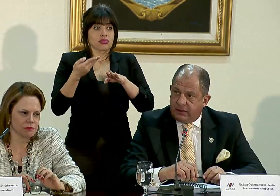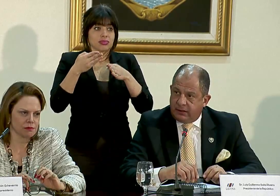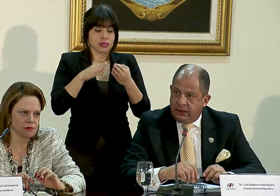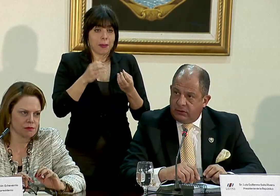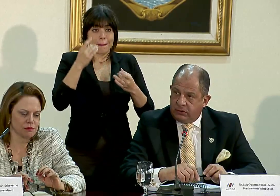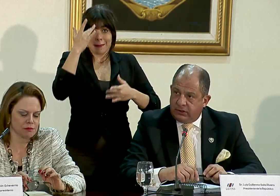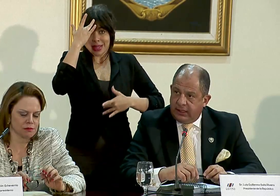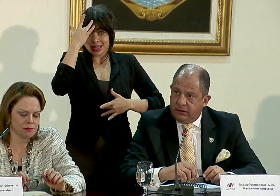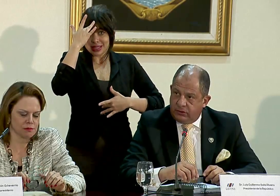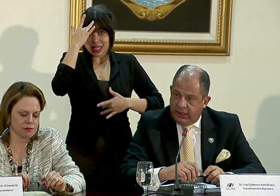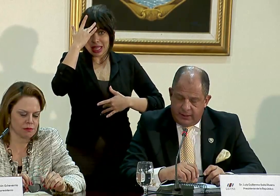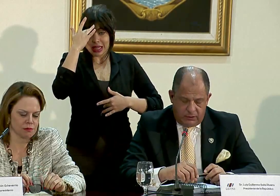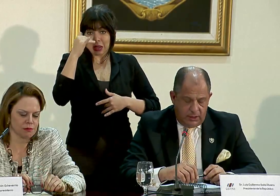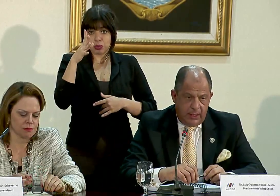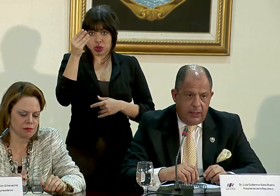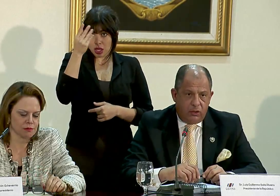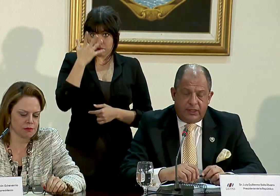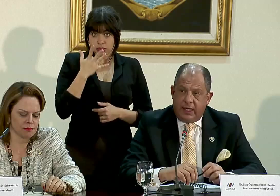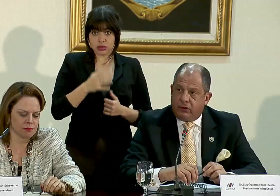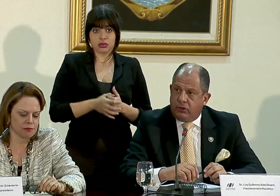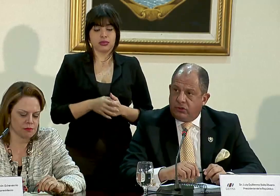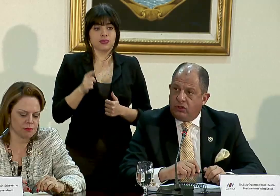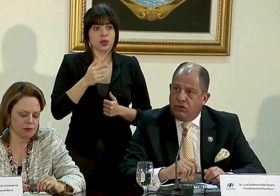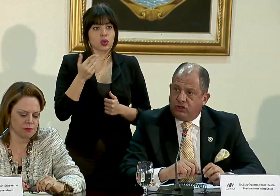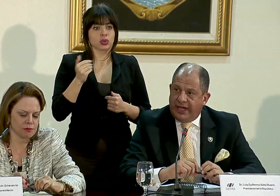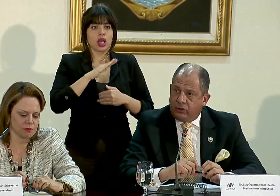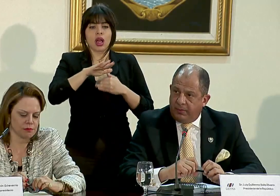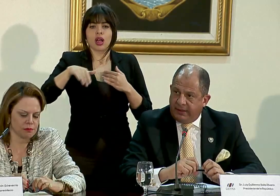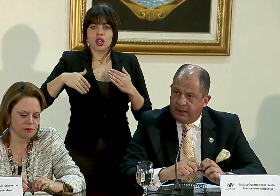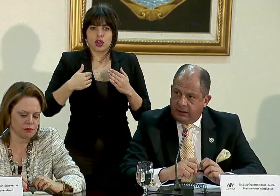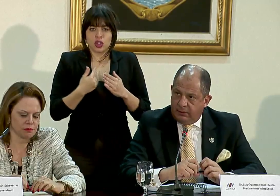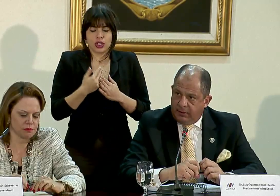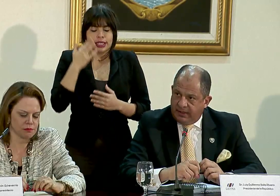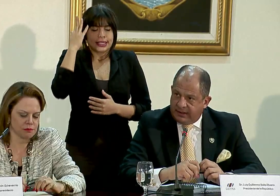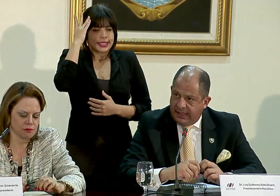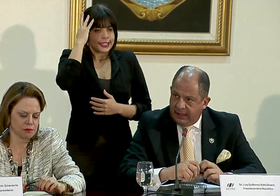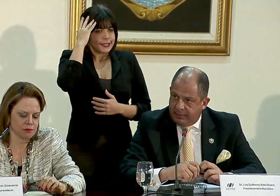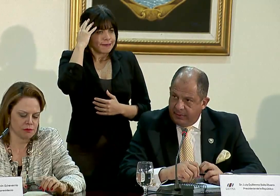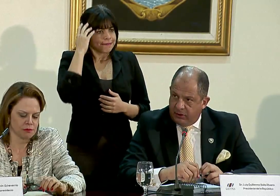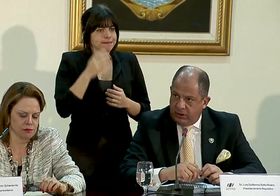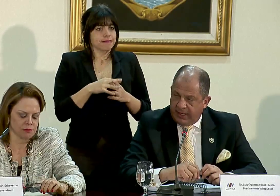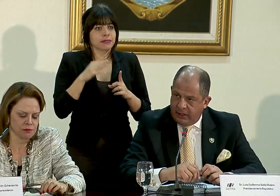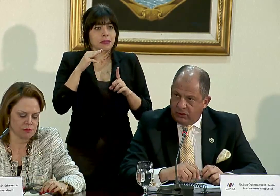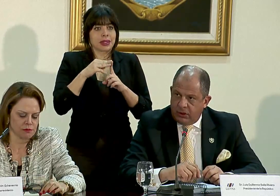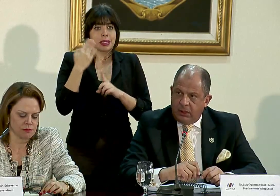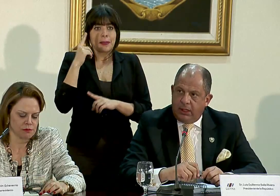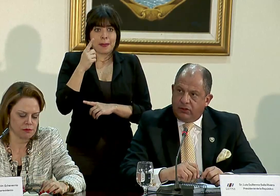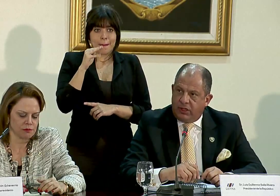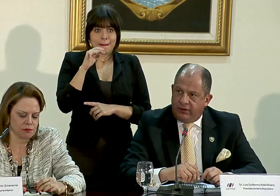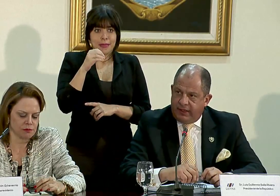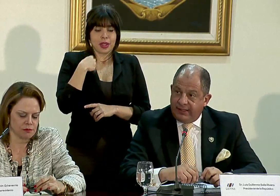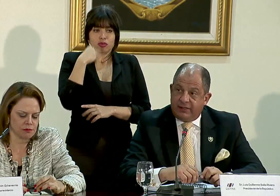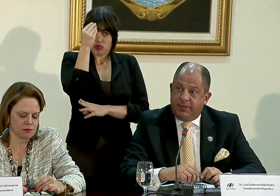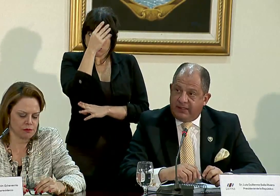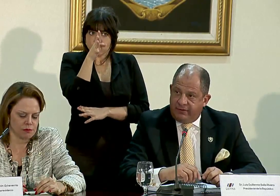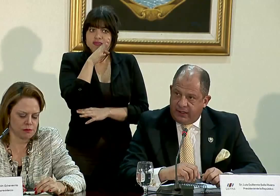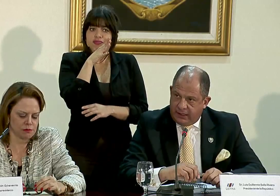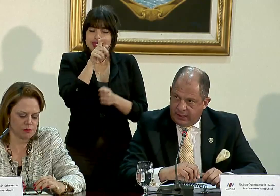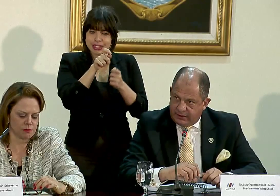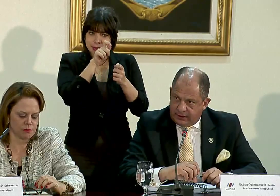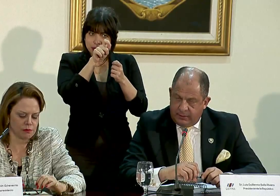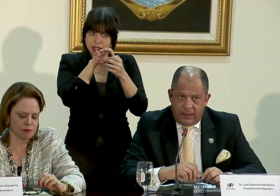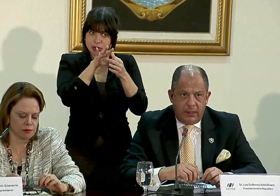de pacientes según se ha denunciado cosa que a todos nos atormenta en mi mensaje el primero de mayo hice una referencia